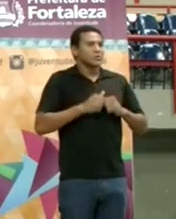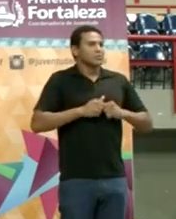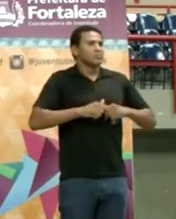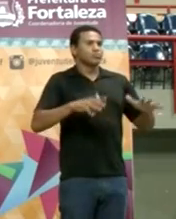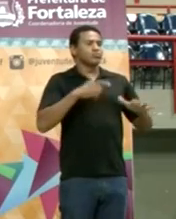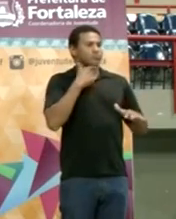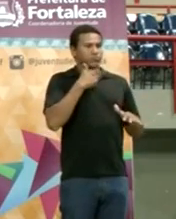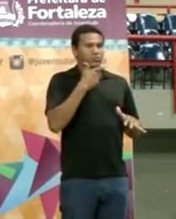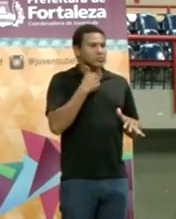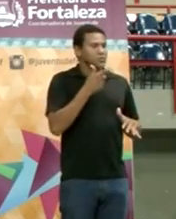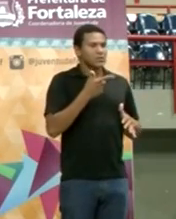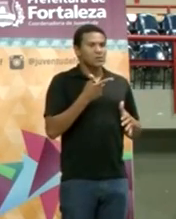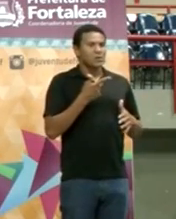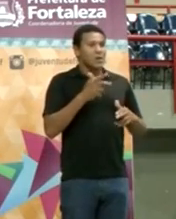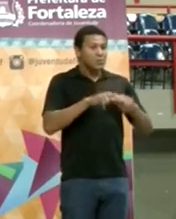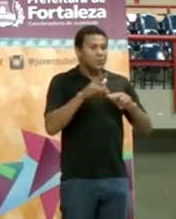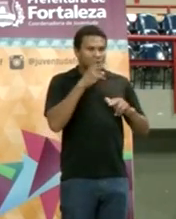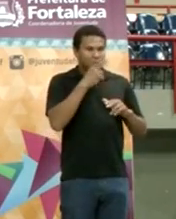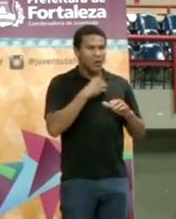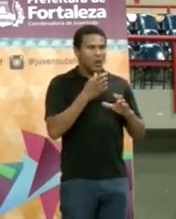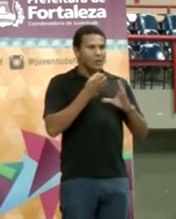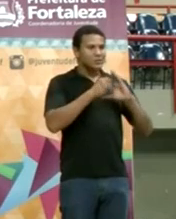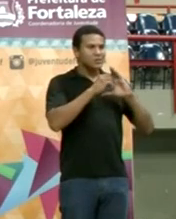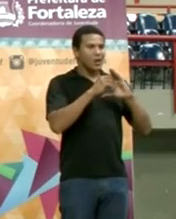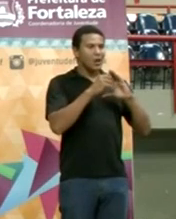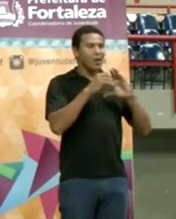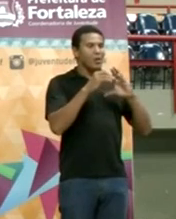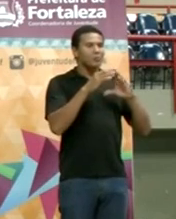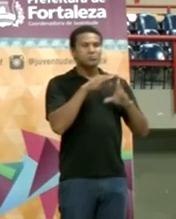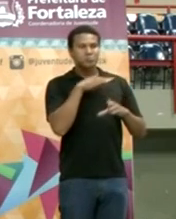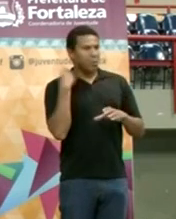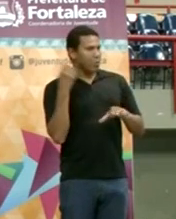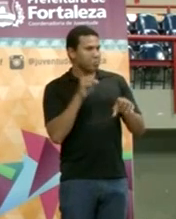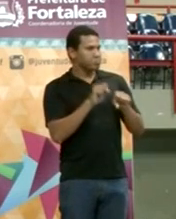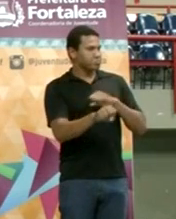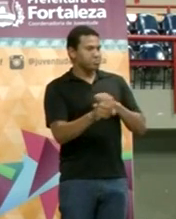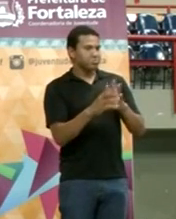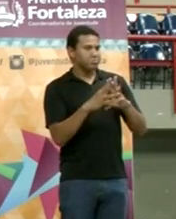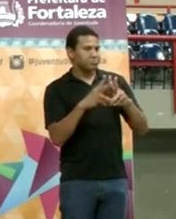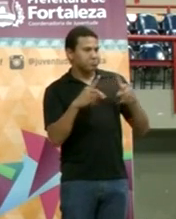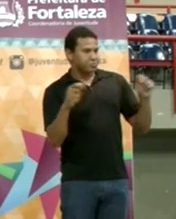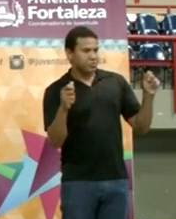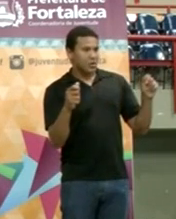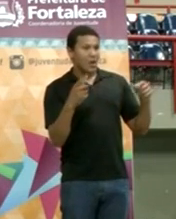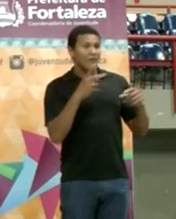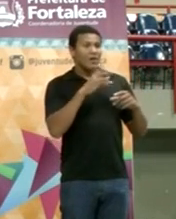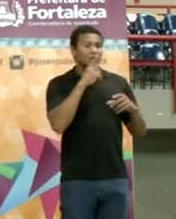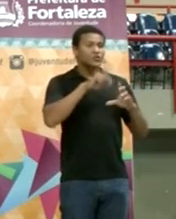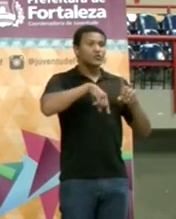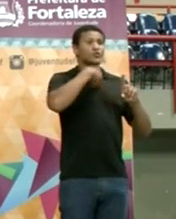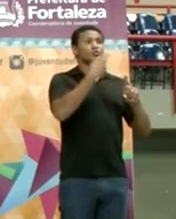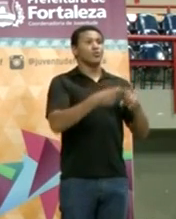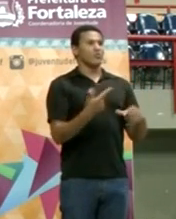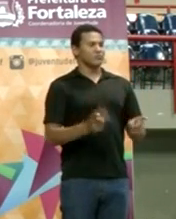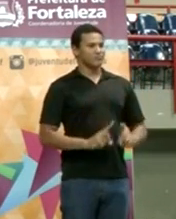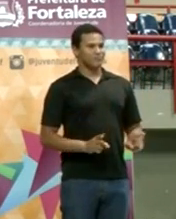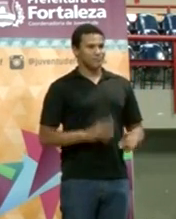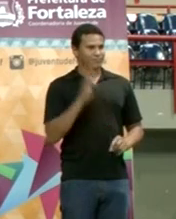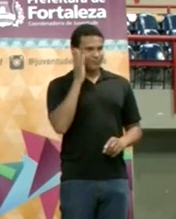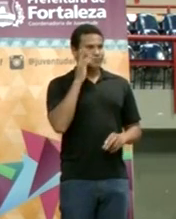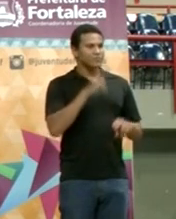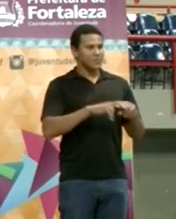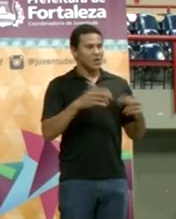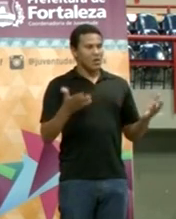só imunodepressor. Então é uma tendência natural do vírus se tornar crônico e não mais letal como ele é hoje.